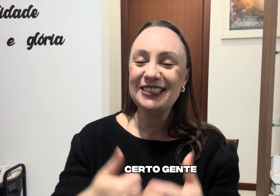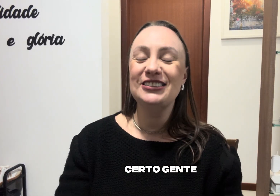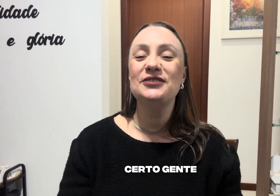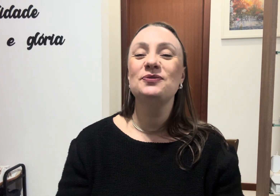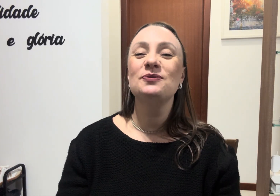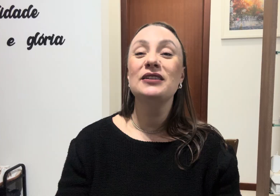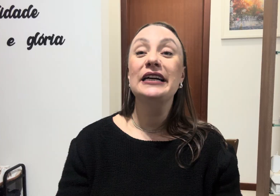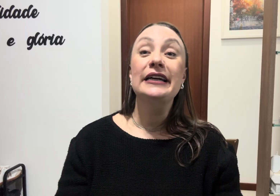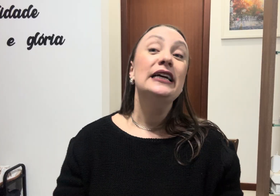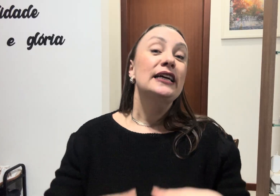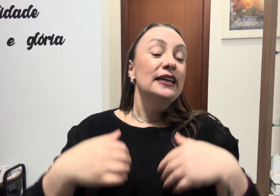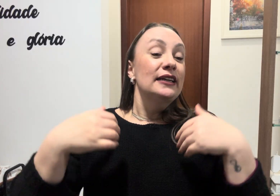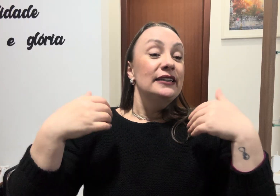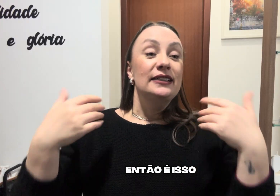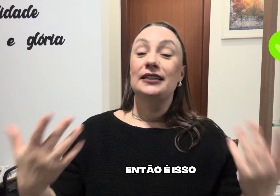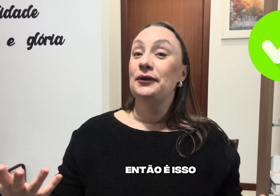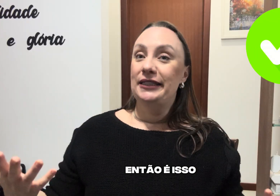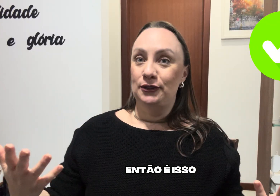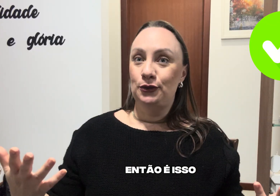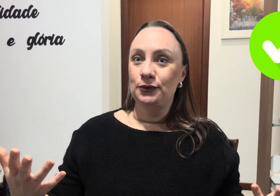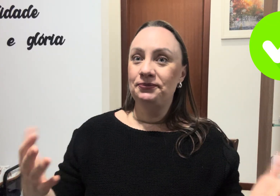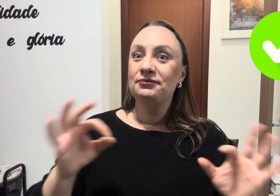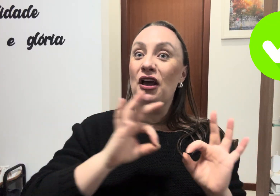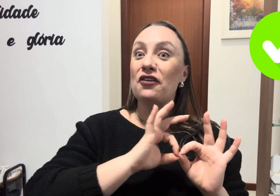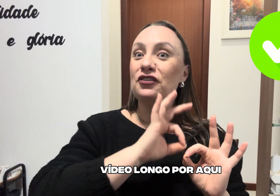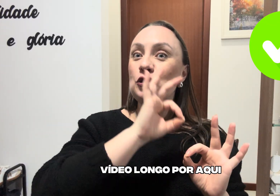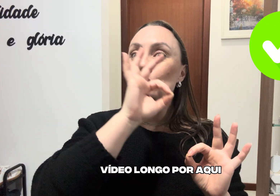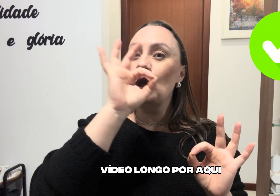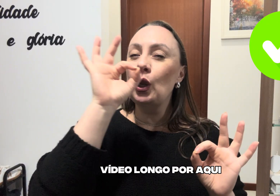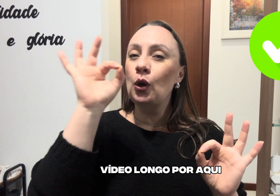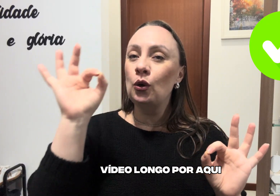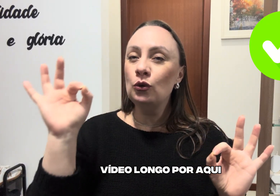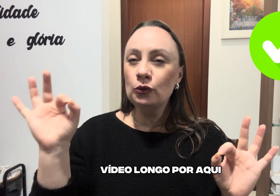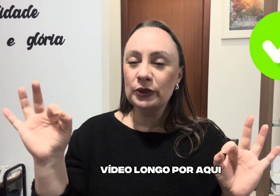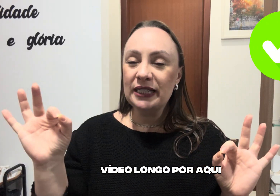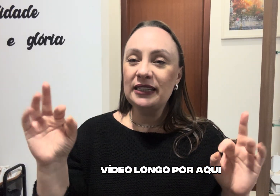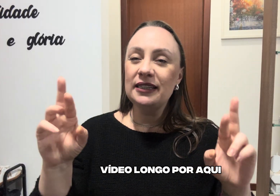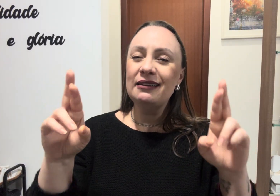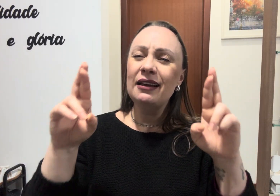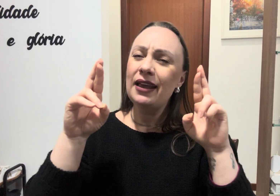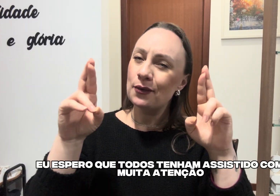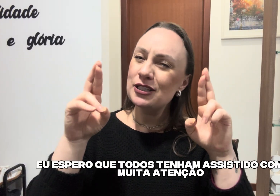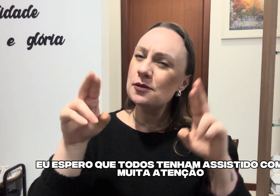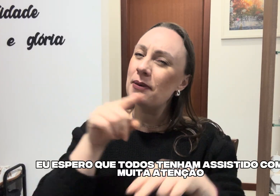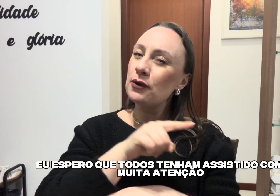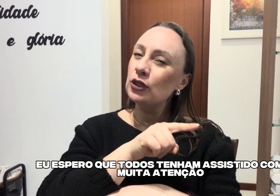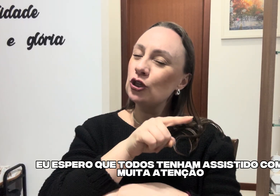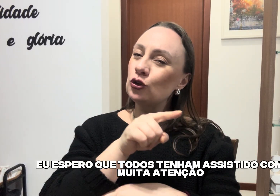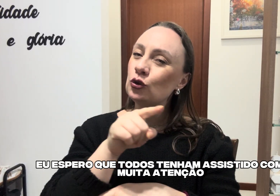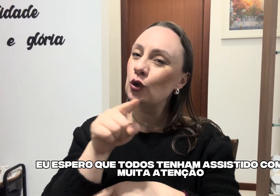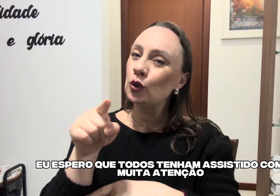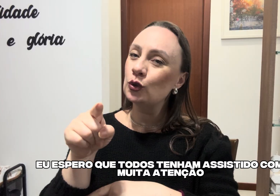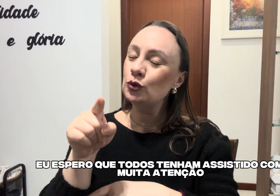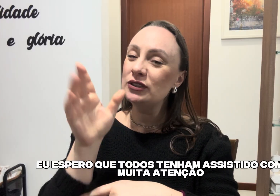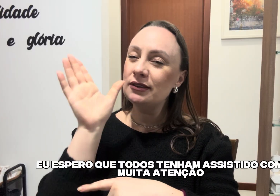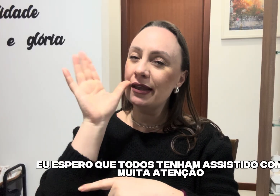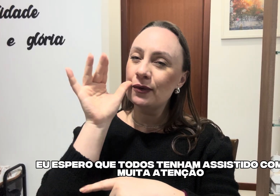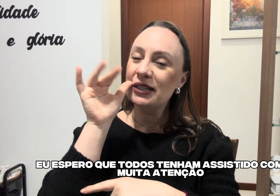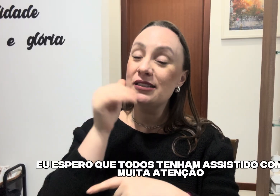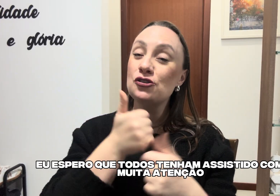gente? Então é isso. Vídeo longo por aqui. Eu espero que todos tenham assistido